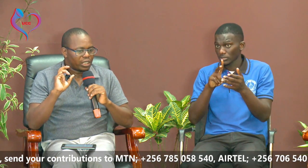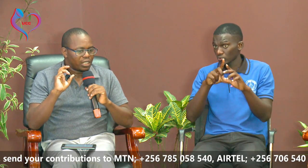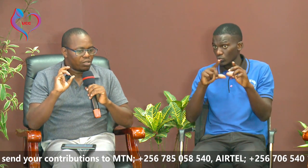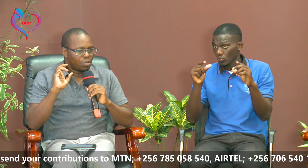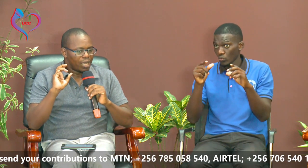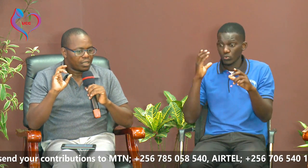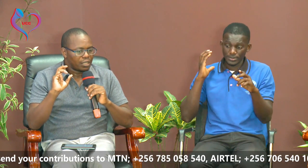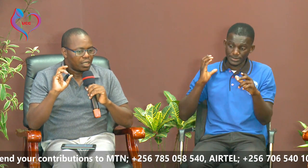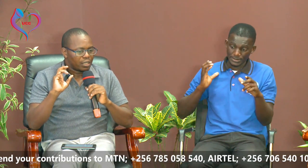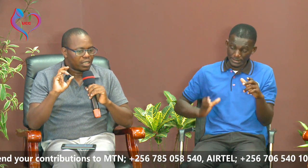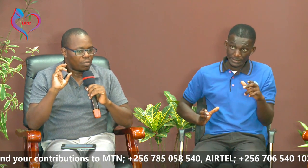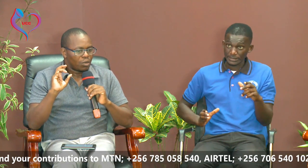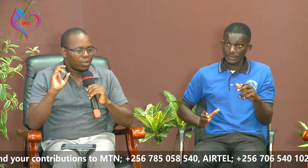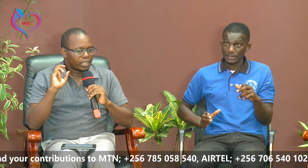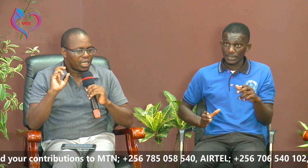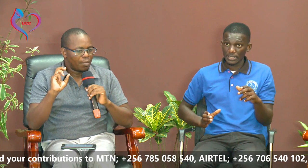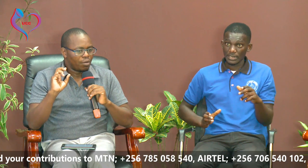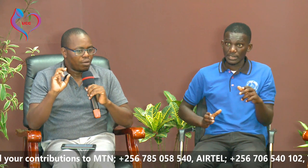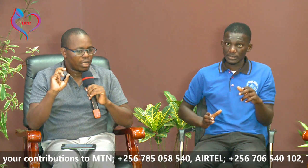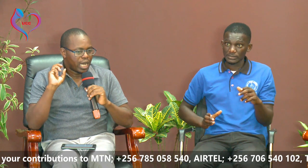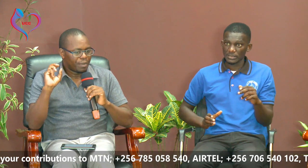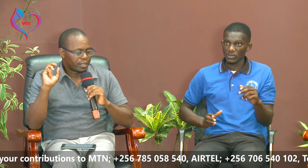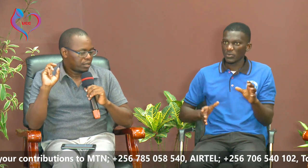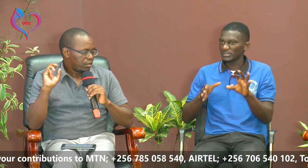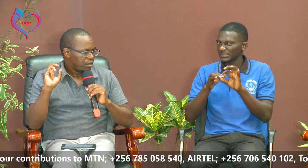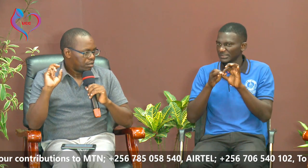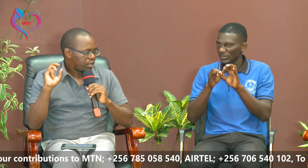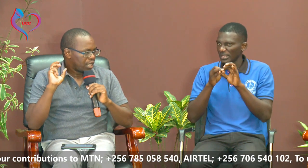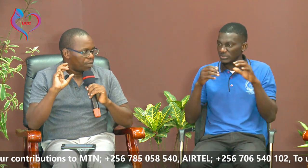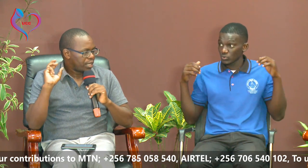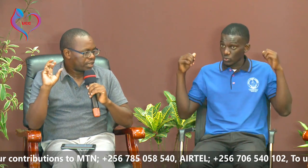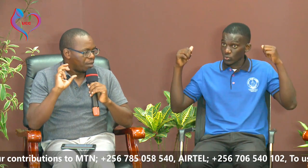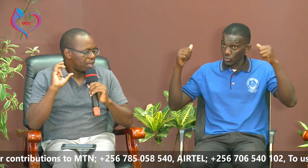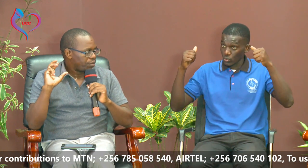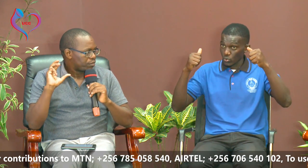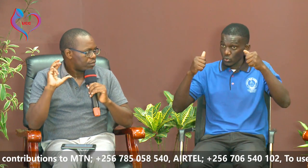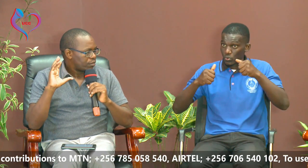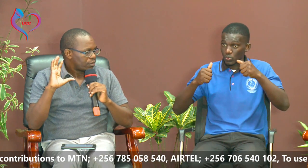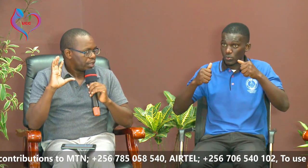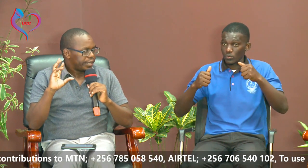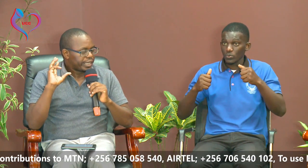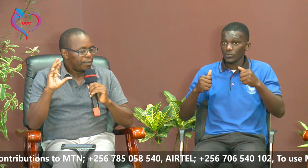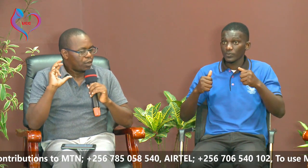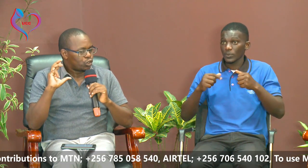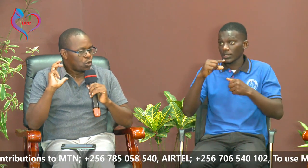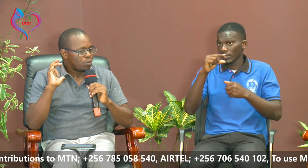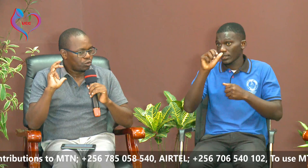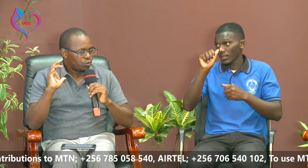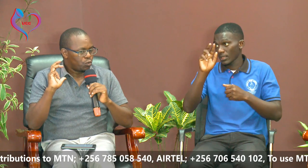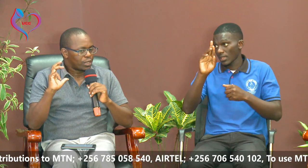chiri synonymous chitambule wamune chigambo garment chitambula ne chambalo. Okay. Echambalo chomuntu